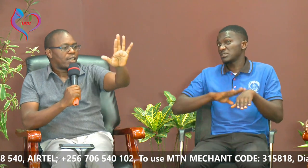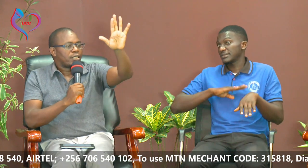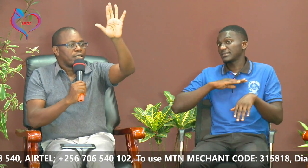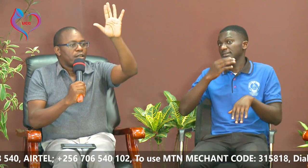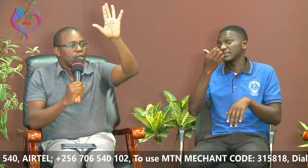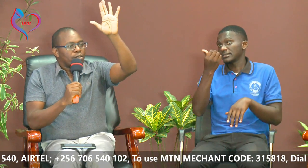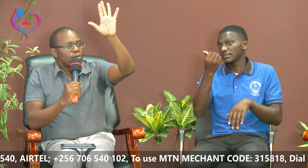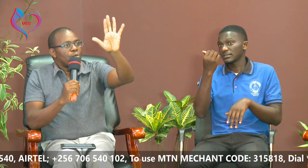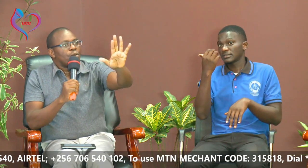kati